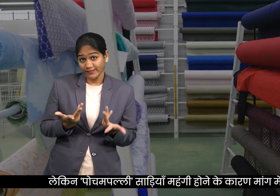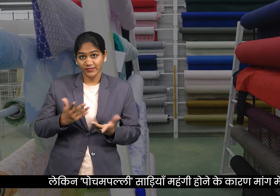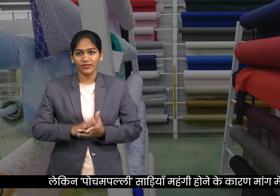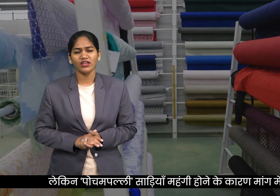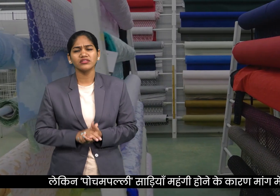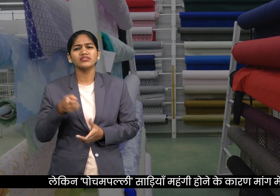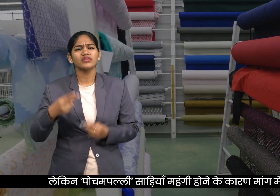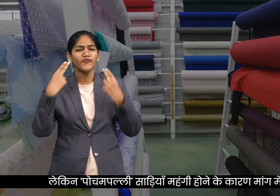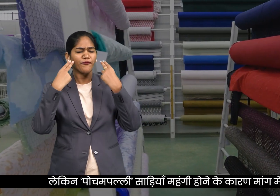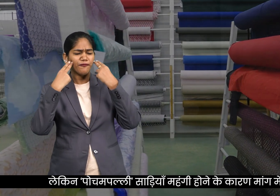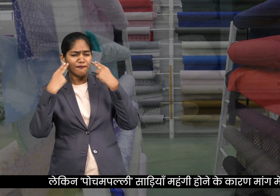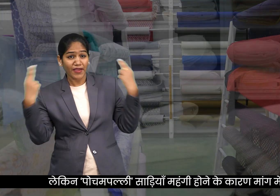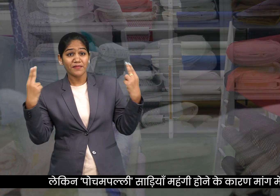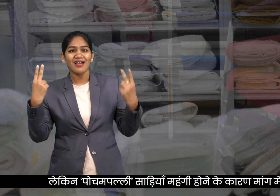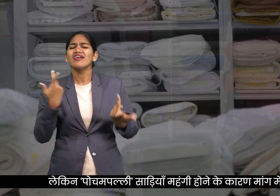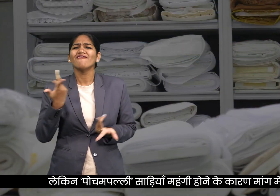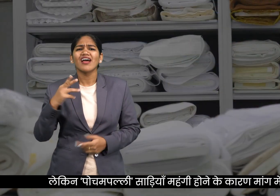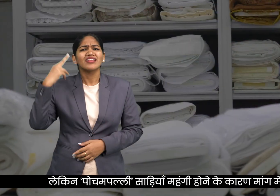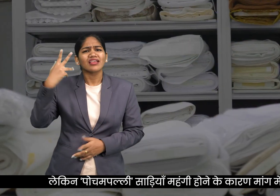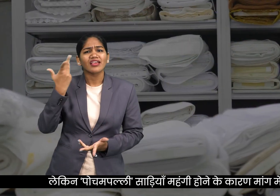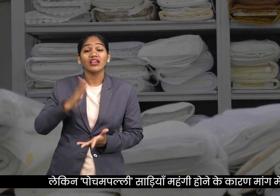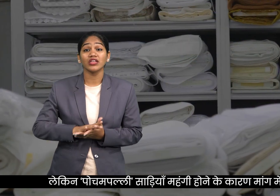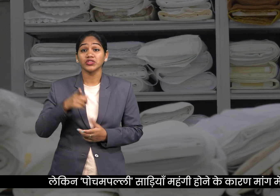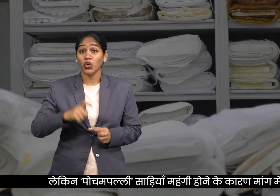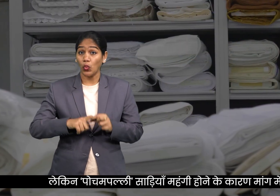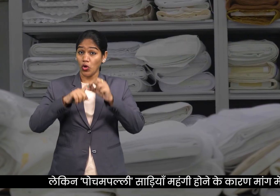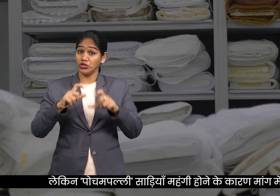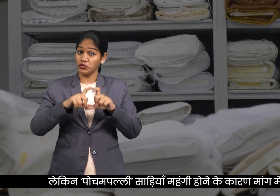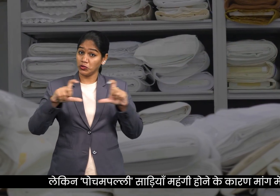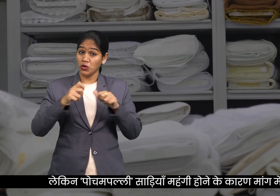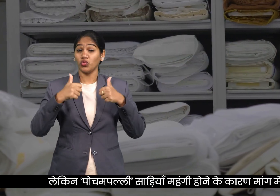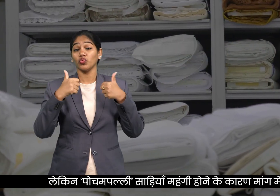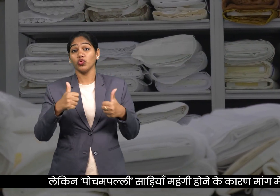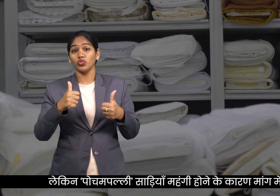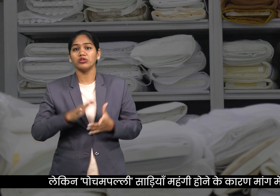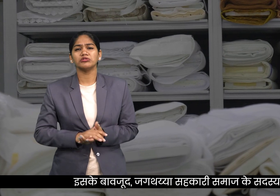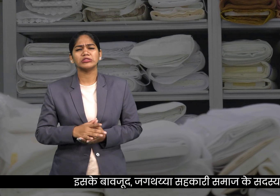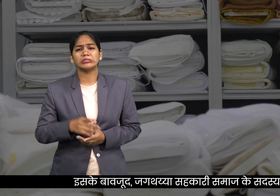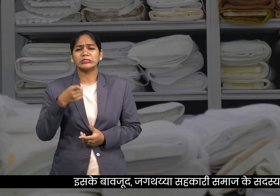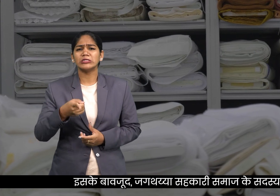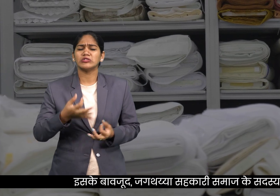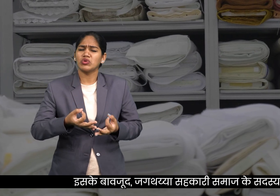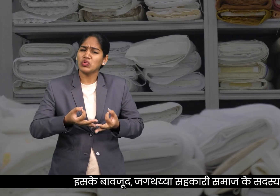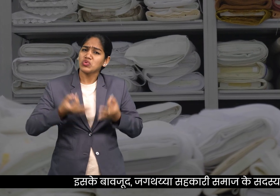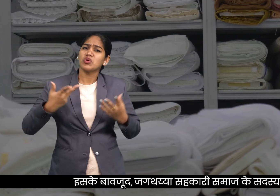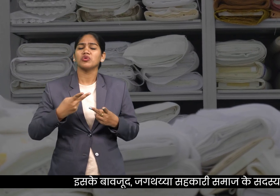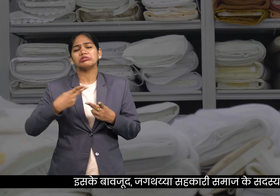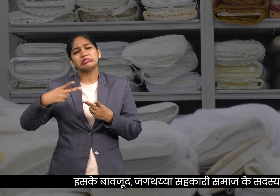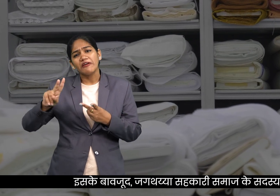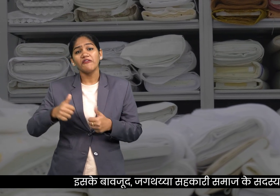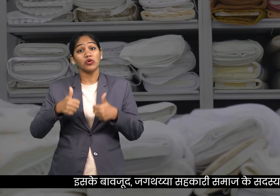लेकिन पोचमपल्ली साड़ियाँ महंगी होने के कारण उनके मांग में कमी आ रही है। इसके